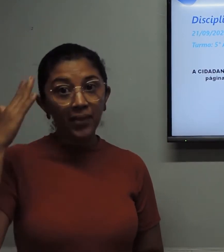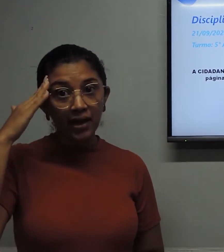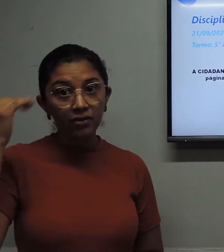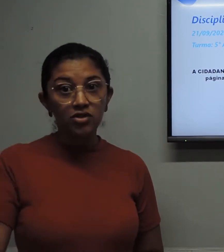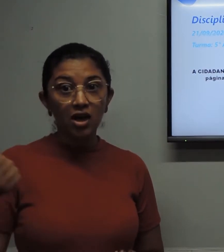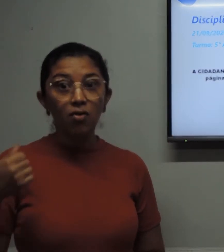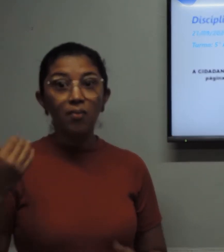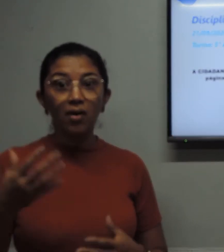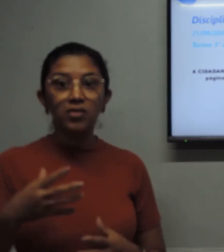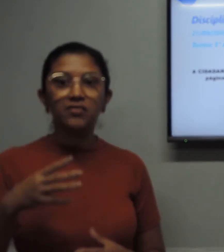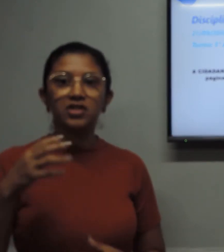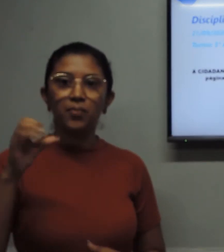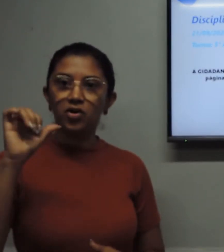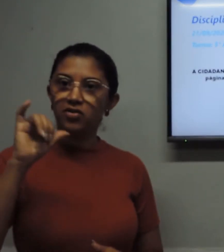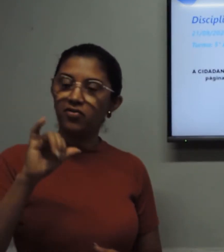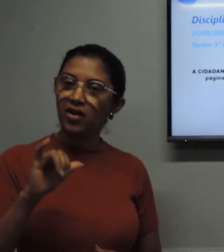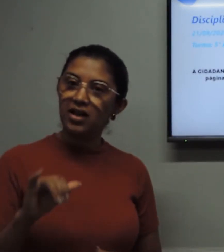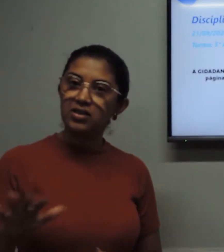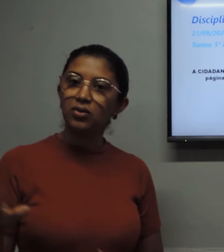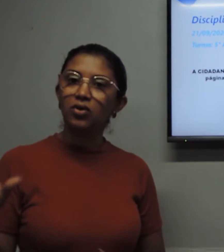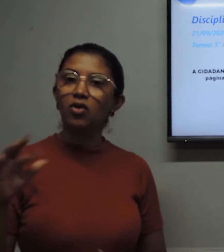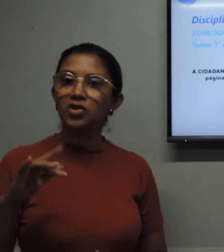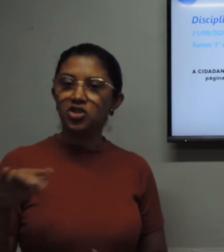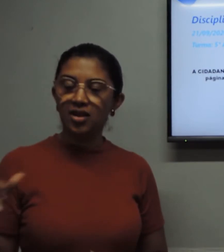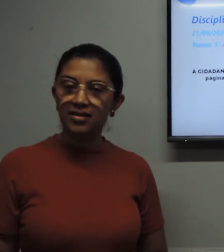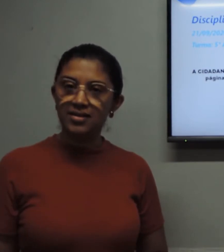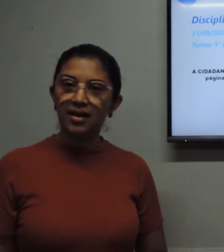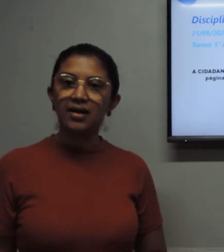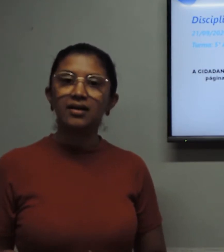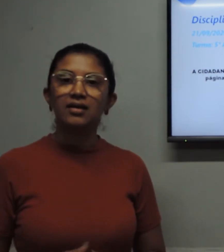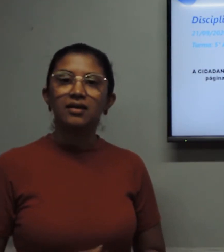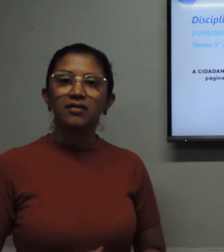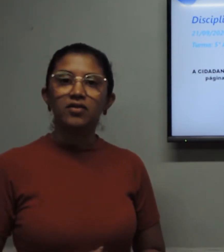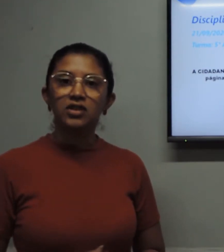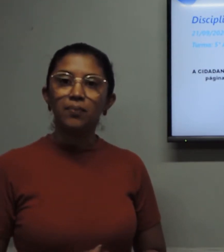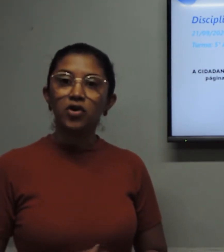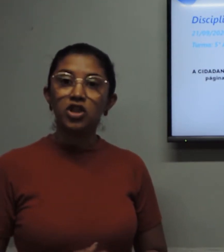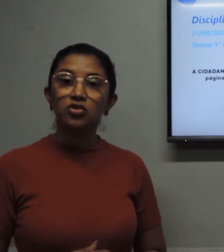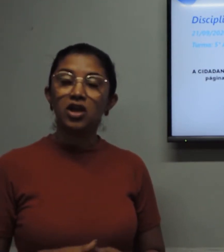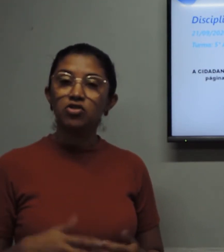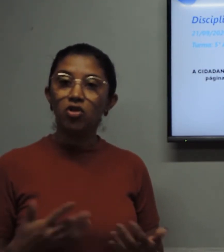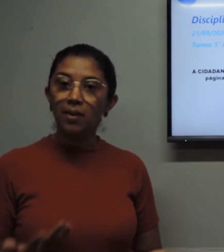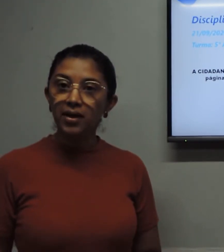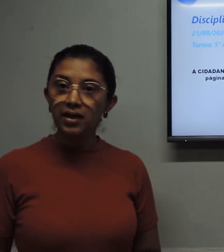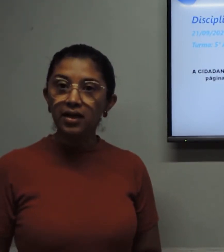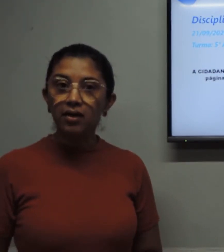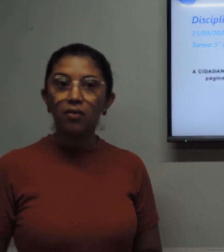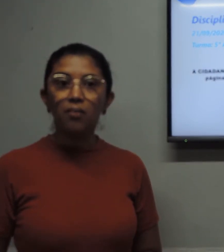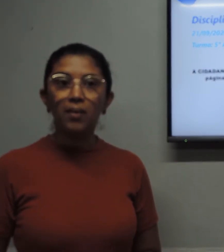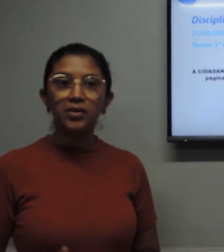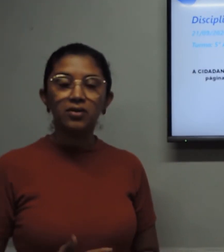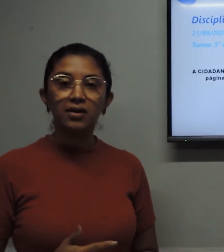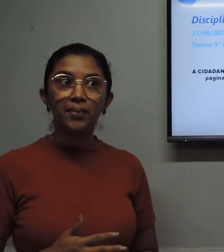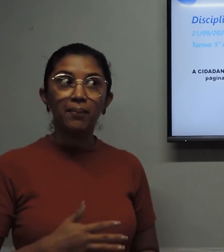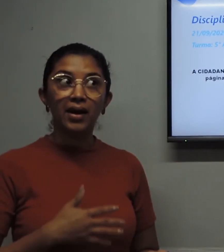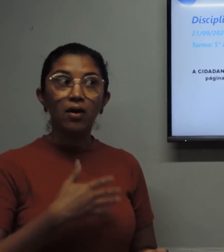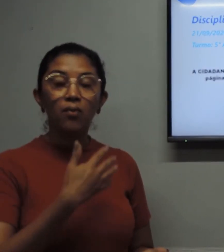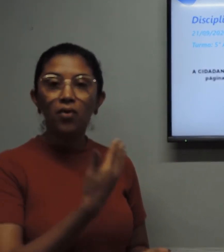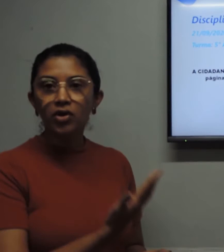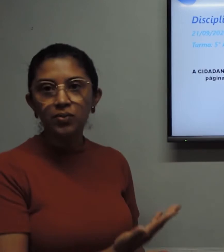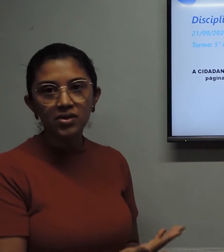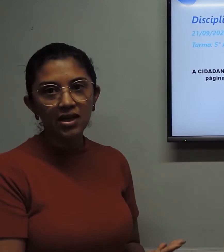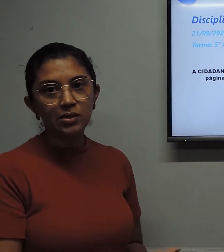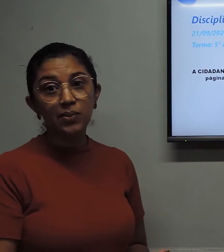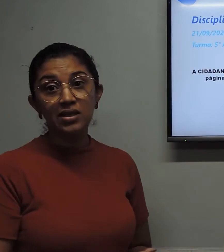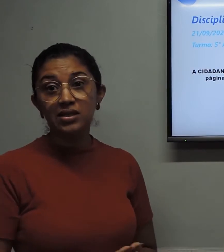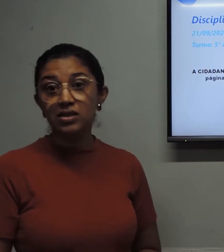Você sabendo já alguma coisa, você pode falar seu nome, digitalizar, você pode ajudar de qualquer maneira uma pessoa para pegar